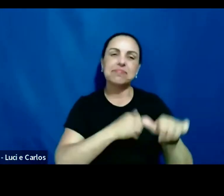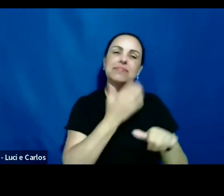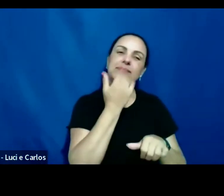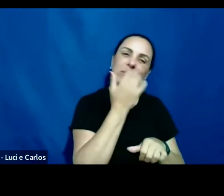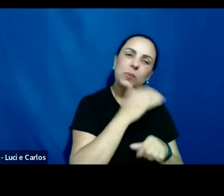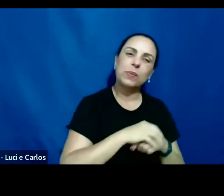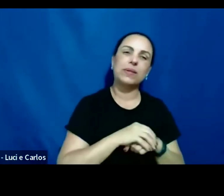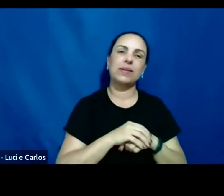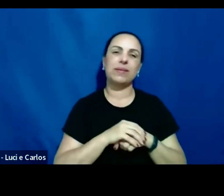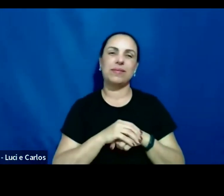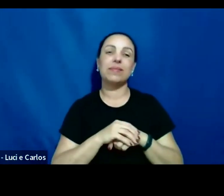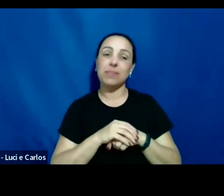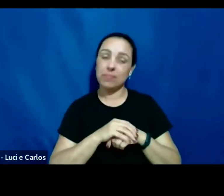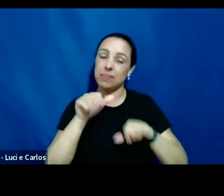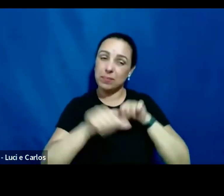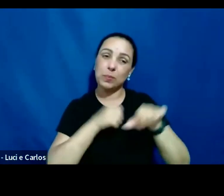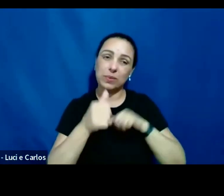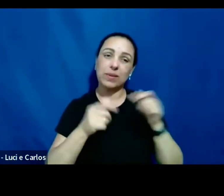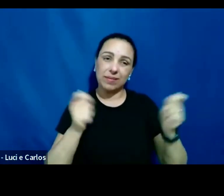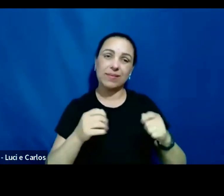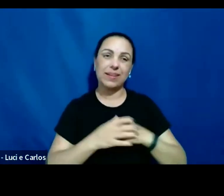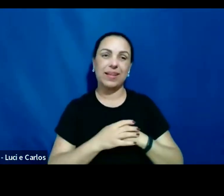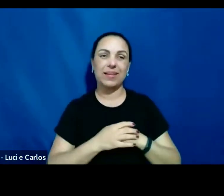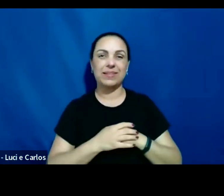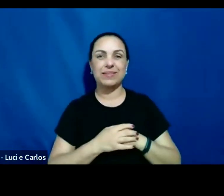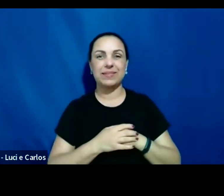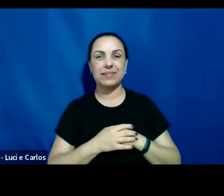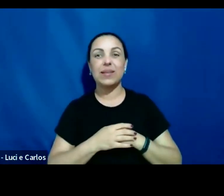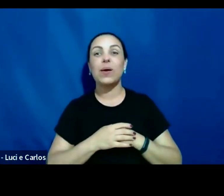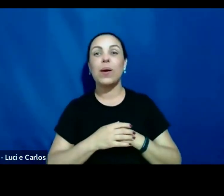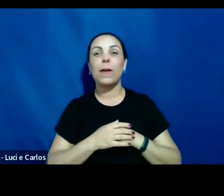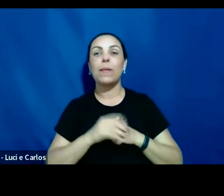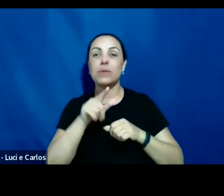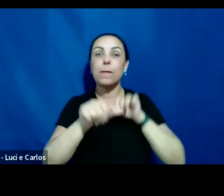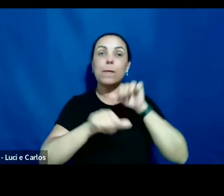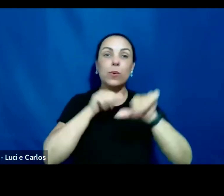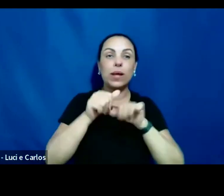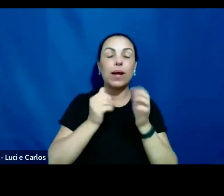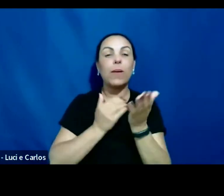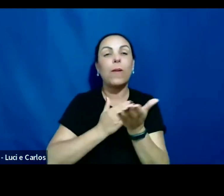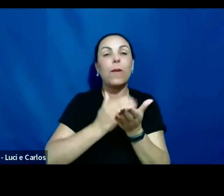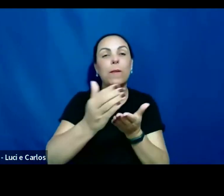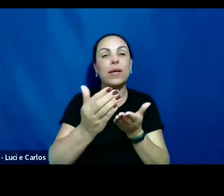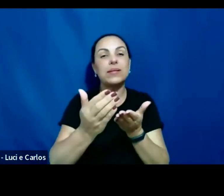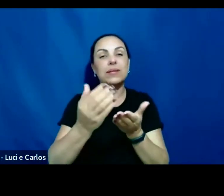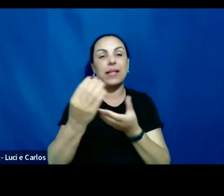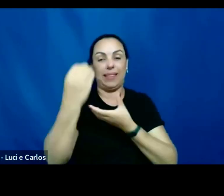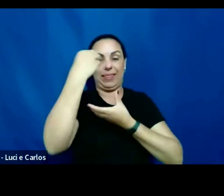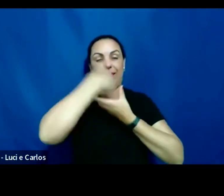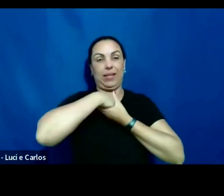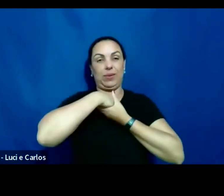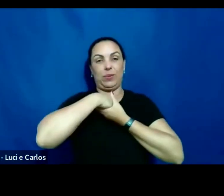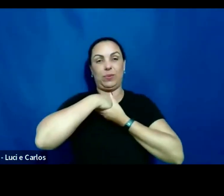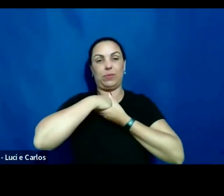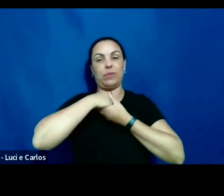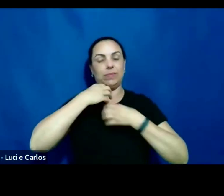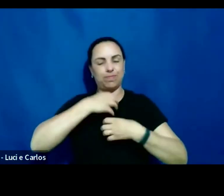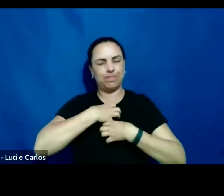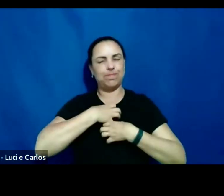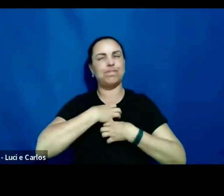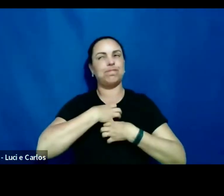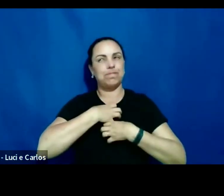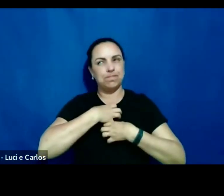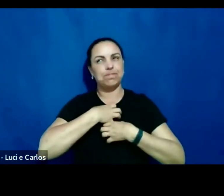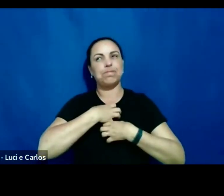dentro de vocês. Mudem aqui por dentro. Aí vocês colocam isso em prática. Enquanto vocês não mudarem dentro no